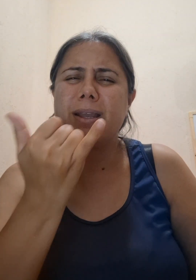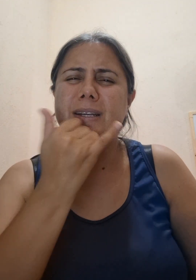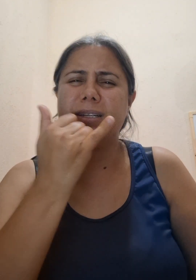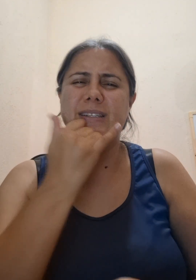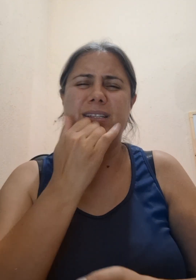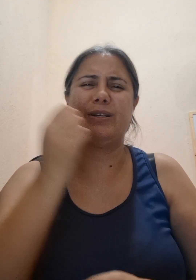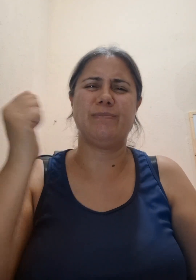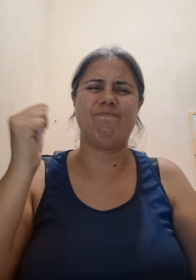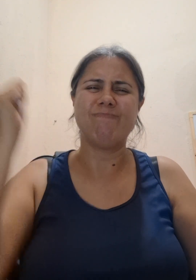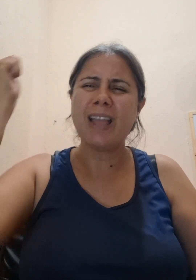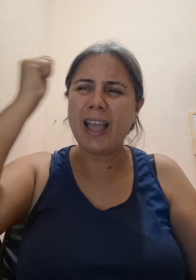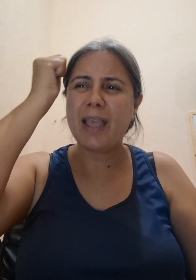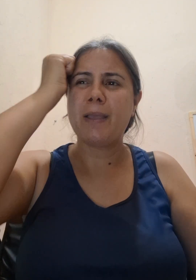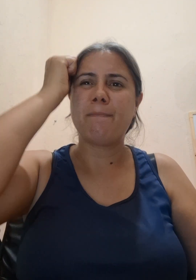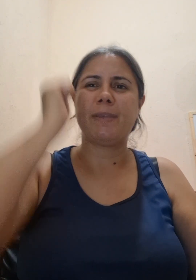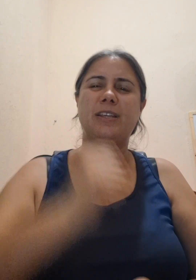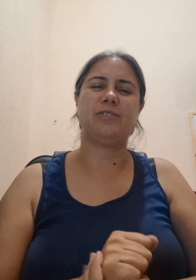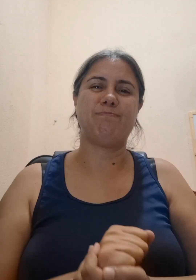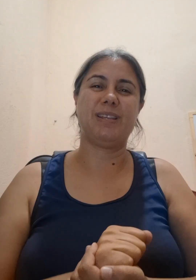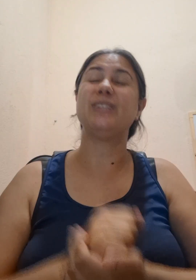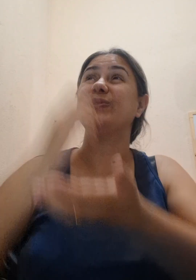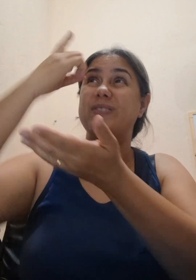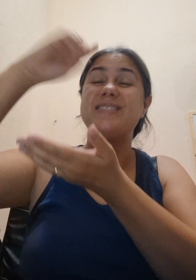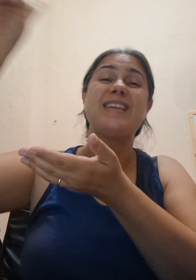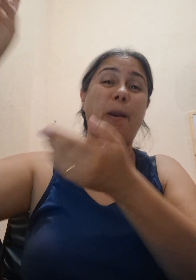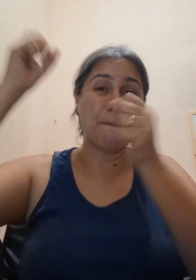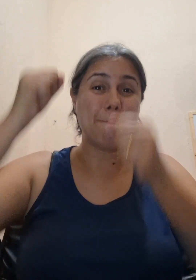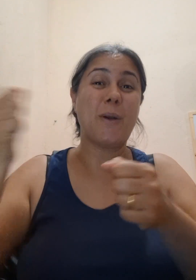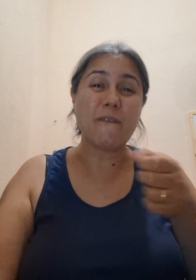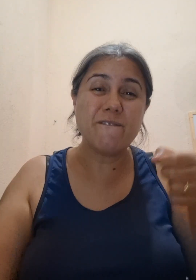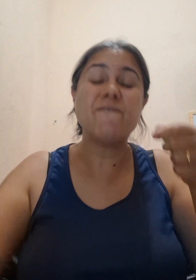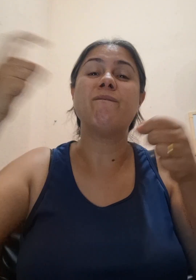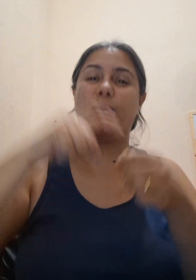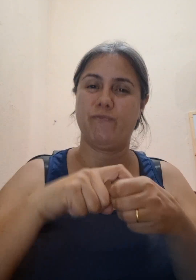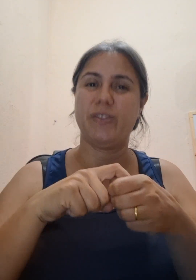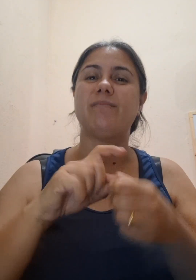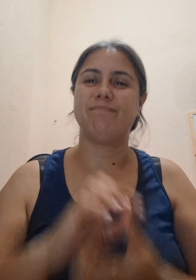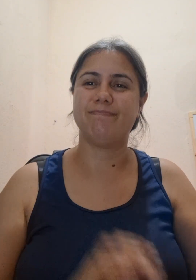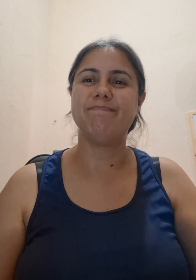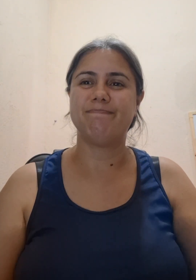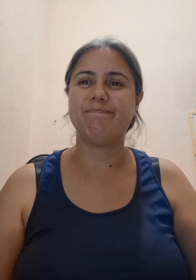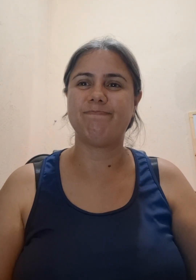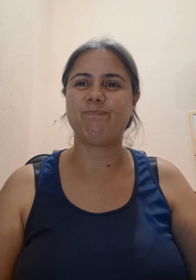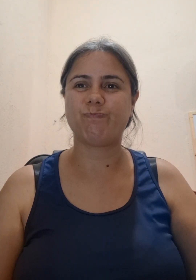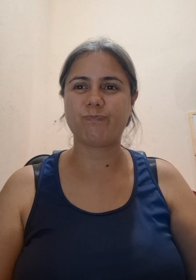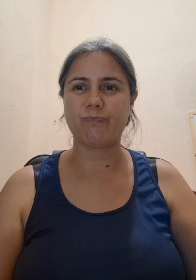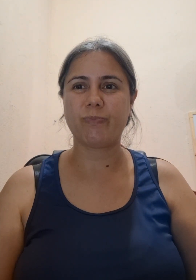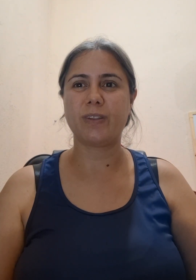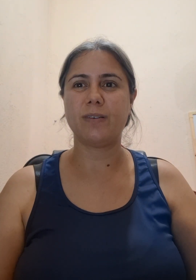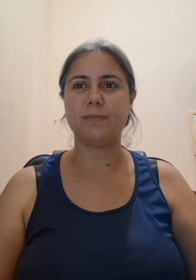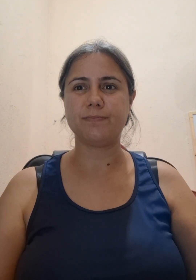essa comunhão. Só o perdão verdadeiro, o arrependimento, e Deus pode fazer essa